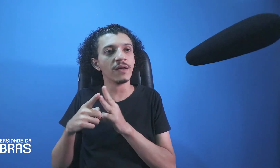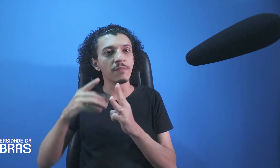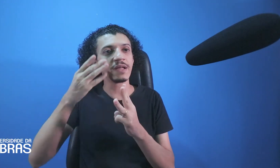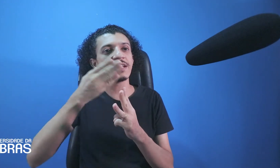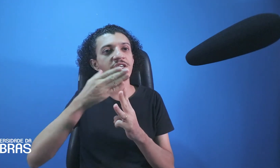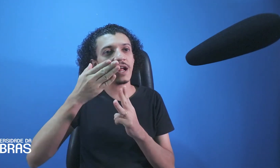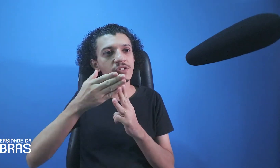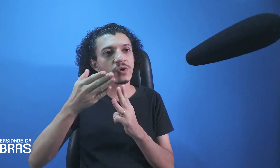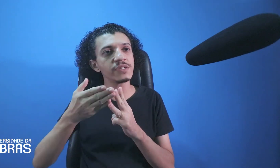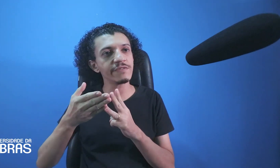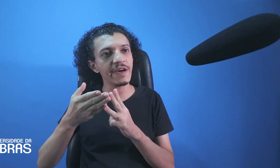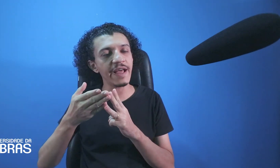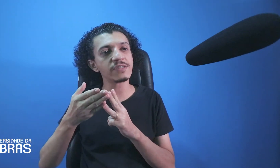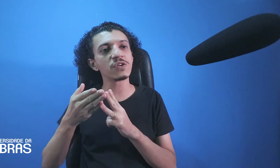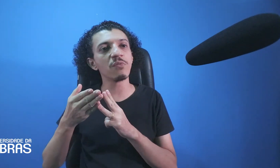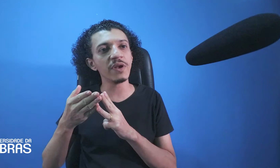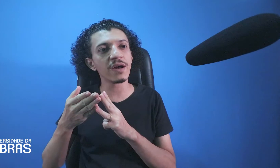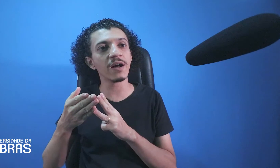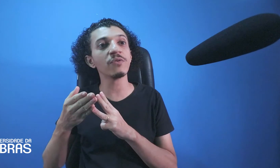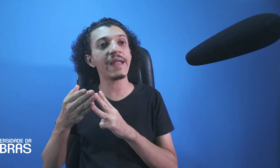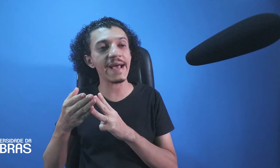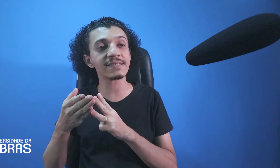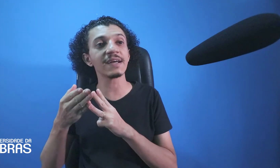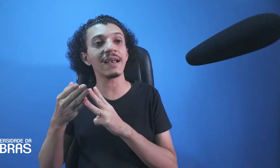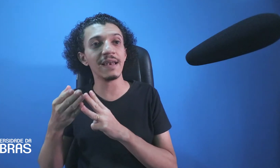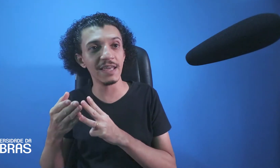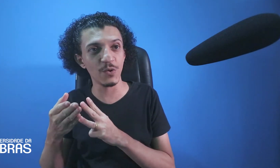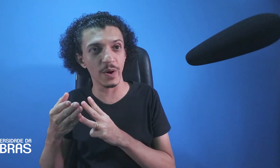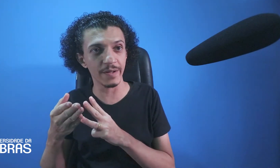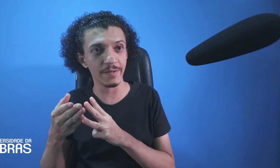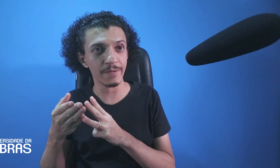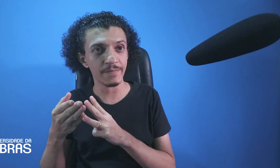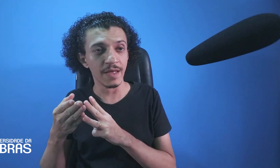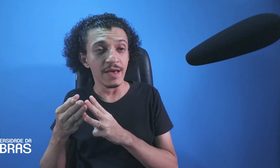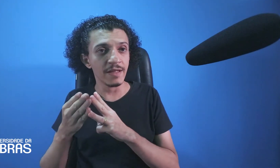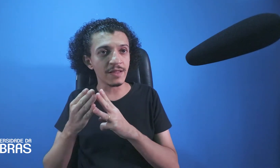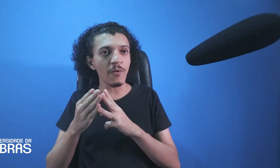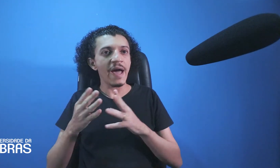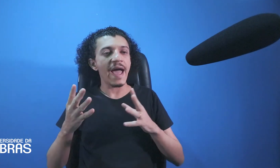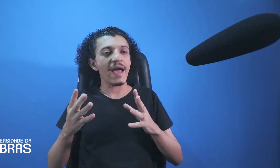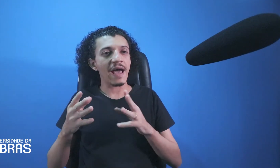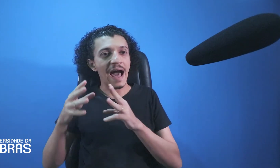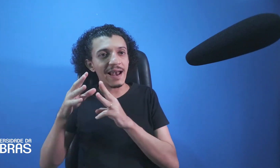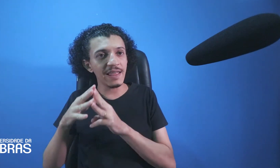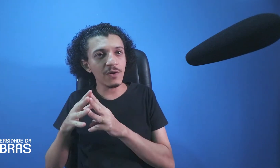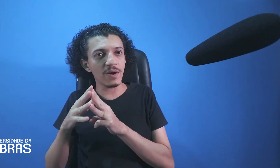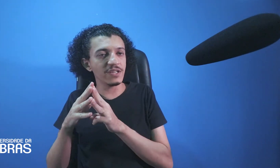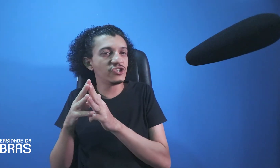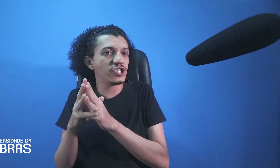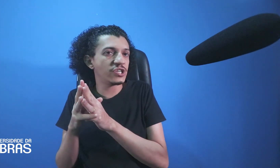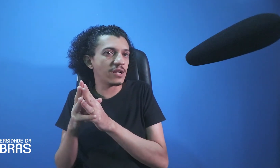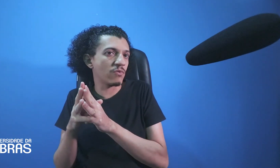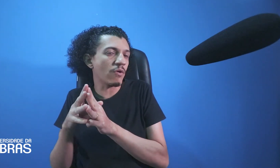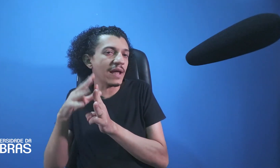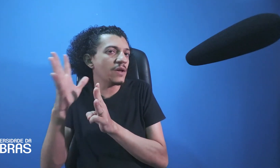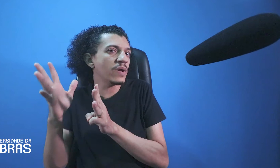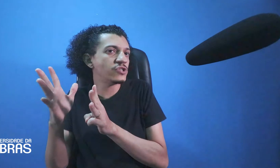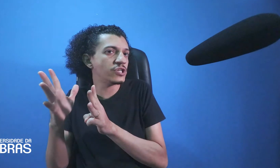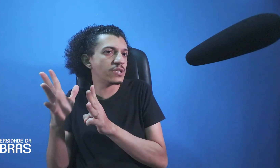porque tem gerações diferentes se comunicando nessa língua. Então, a língua indígena, qualquer língua indígena